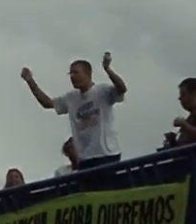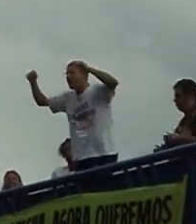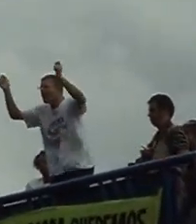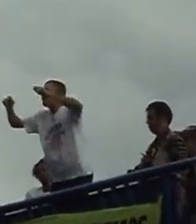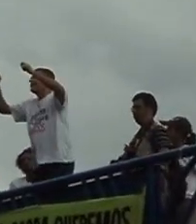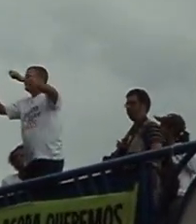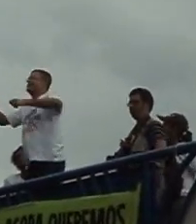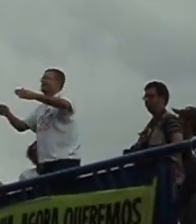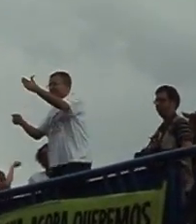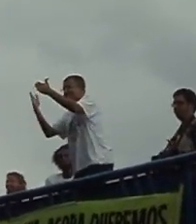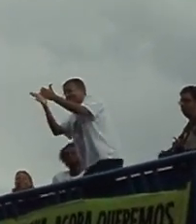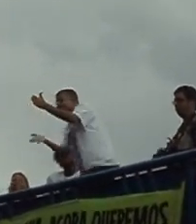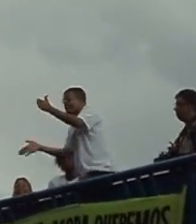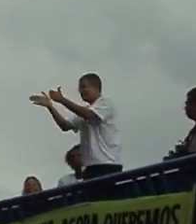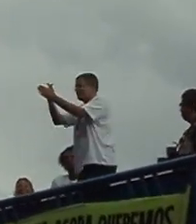fácil?